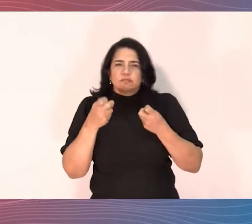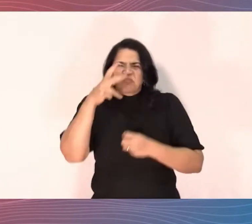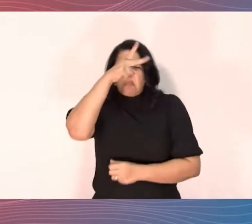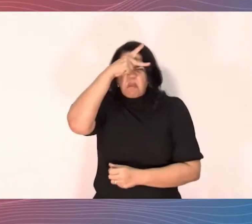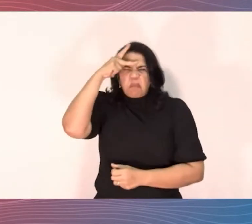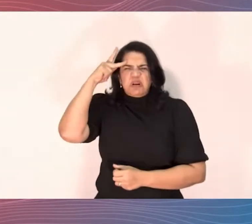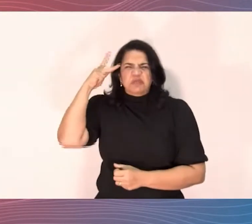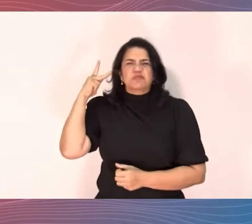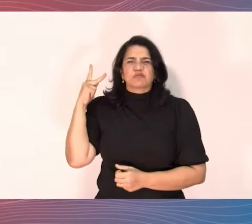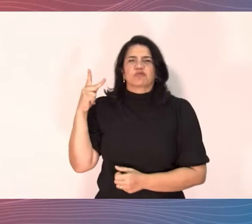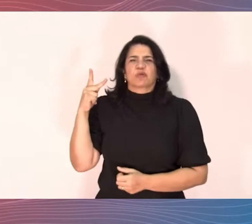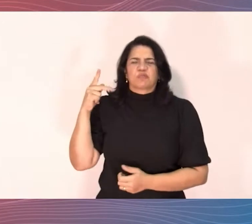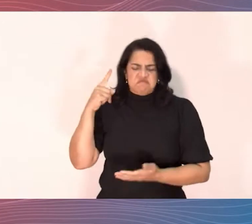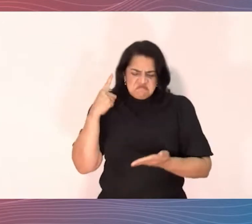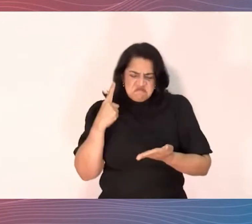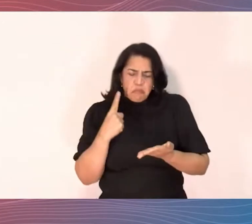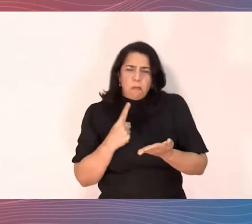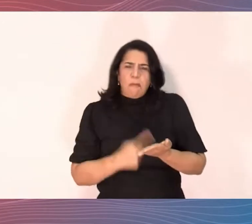Senhor.